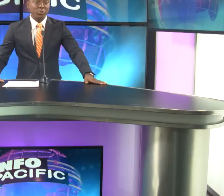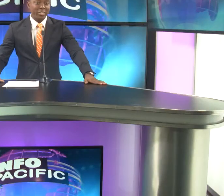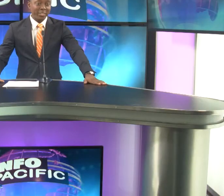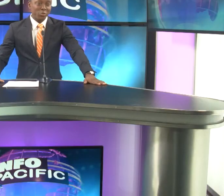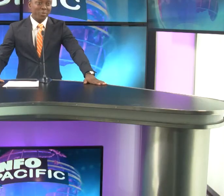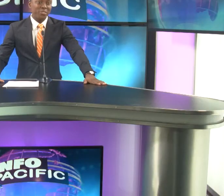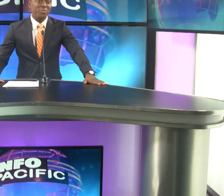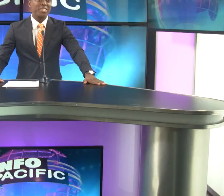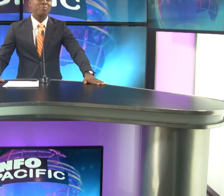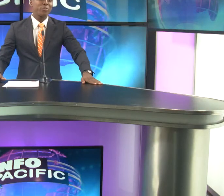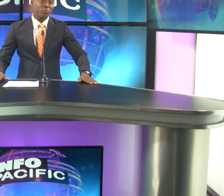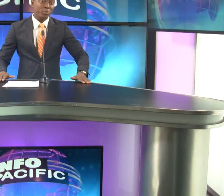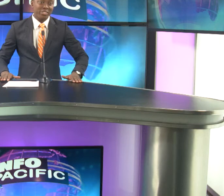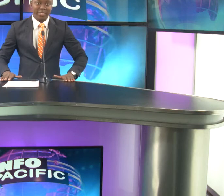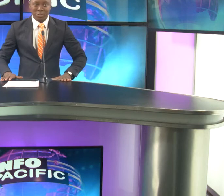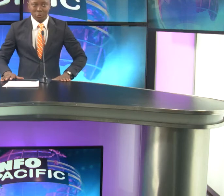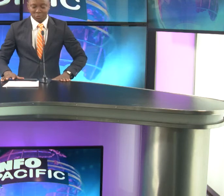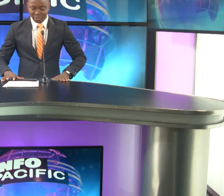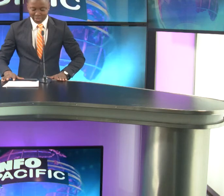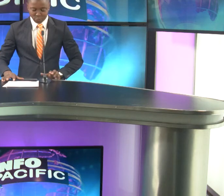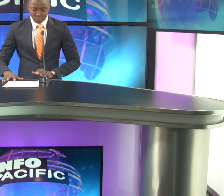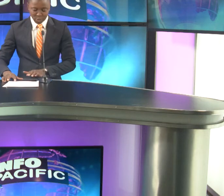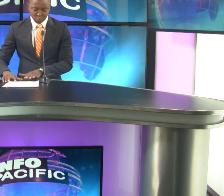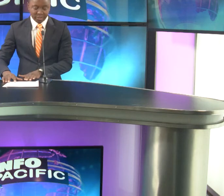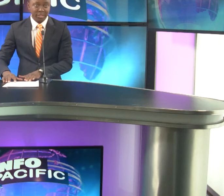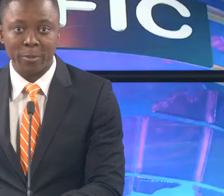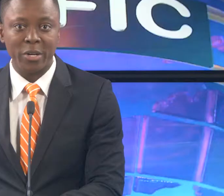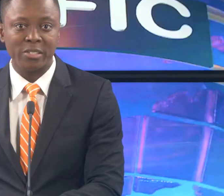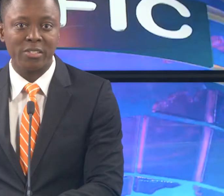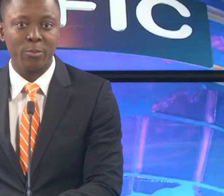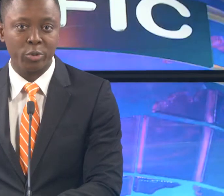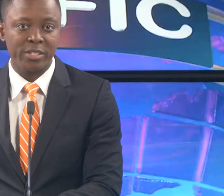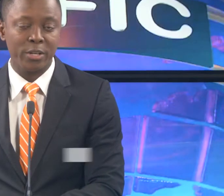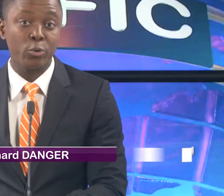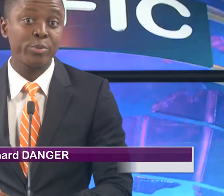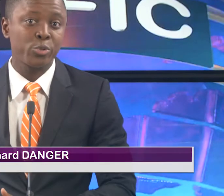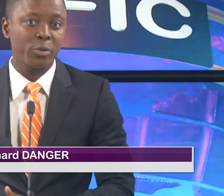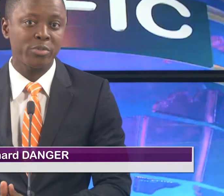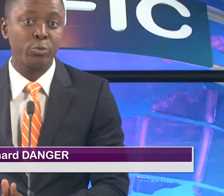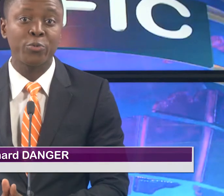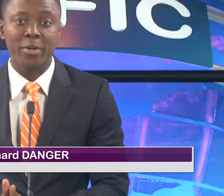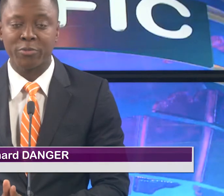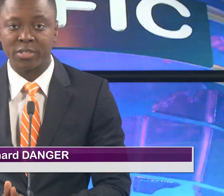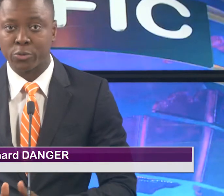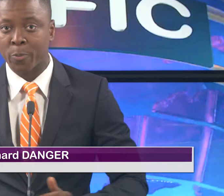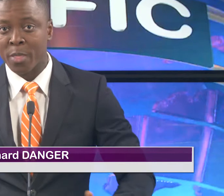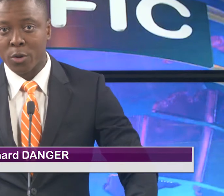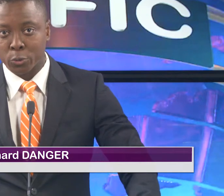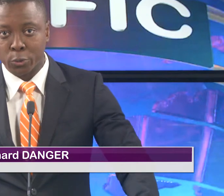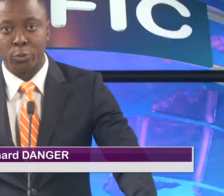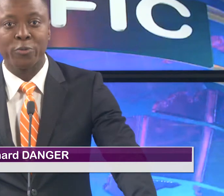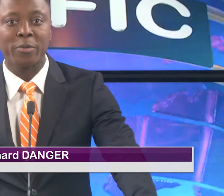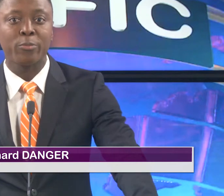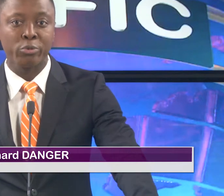Merci d'être sur la télévision Pacifique. Bienvenue dans cette édition de nouvelles. À la une de l'actualité, des partis politiques de l'opposition annoncent une nouvelle manifestation